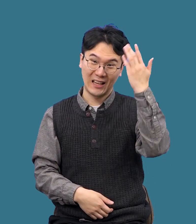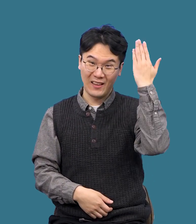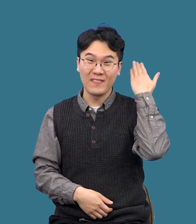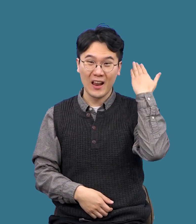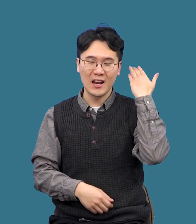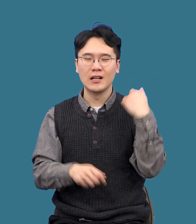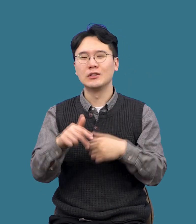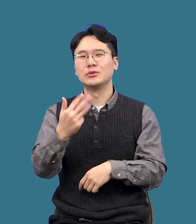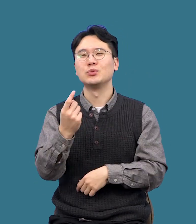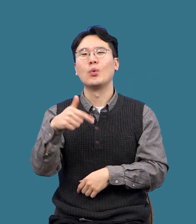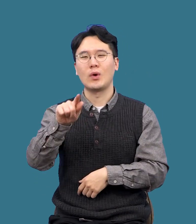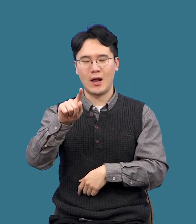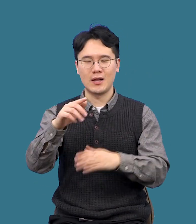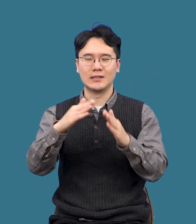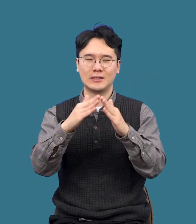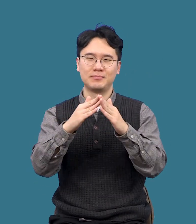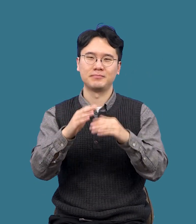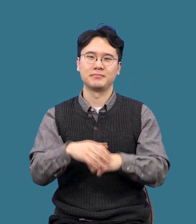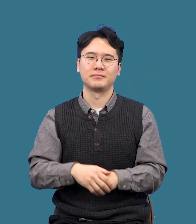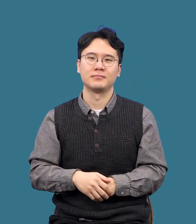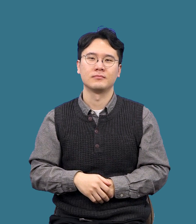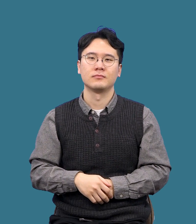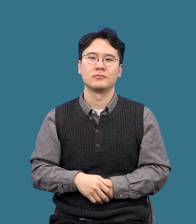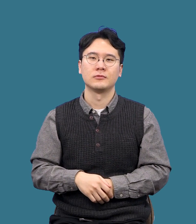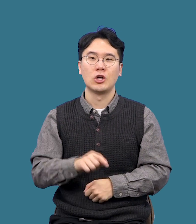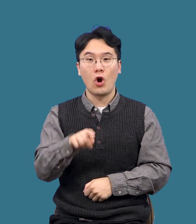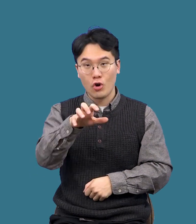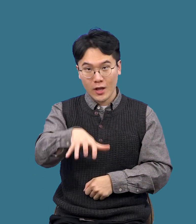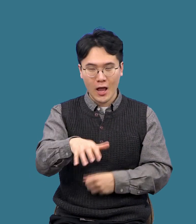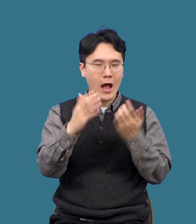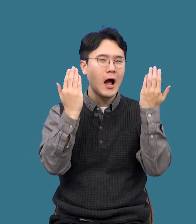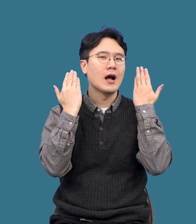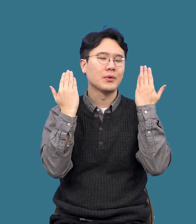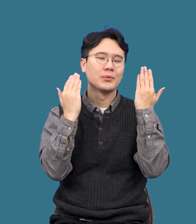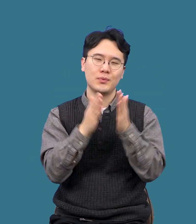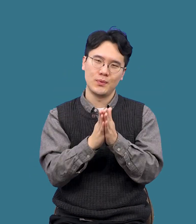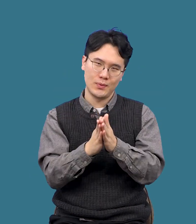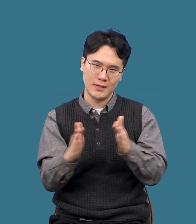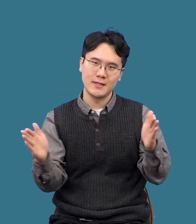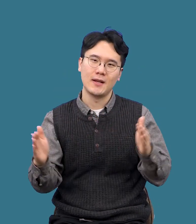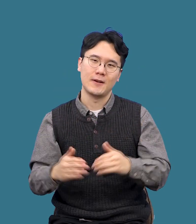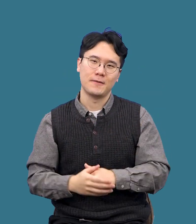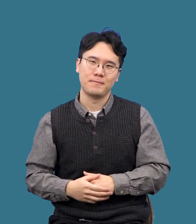초가집이에요. 옛날 초가집. 거기에다가 학교를 시작합니다.